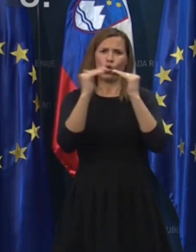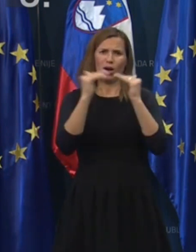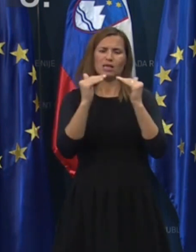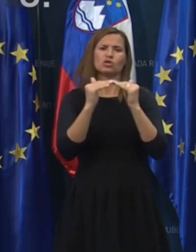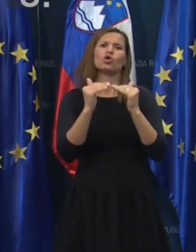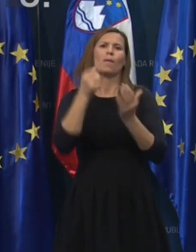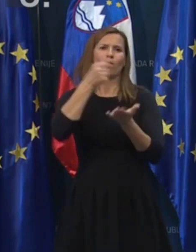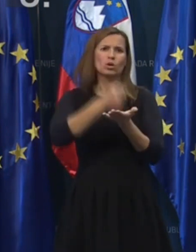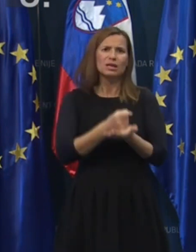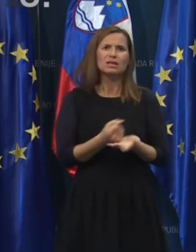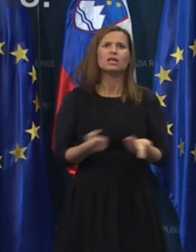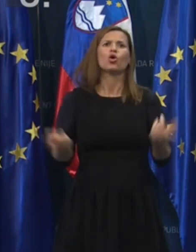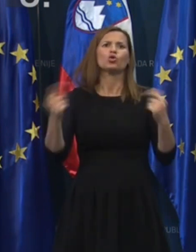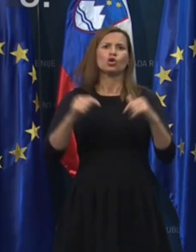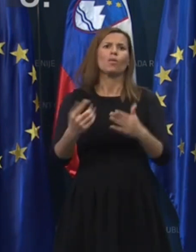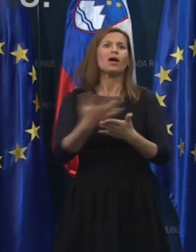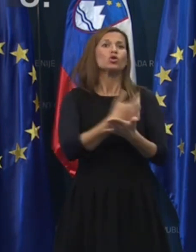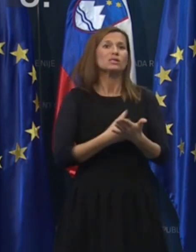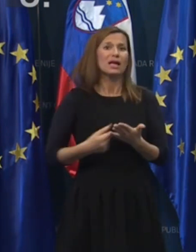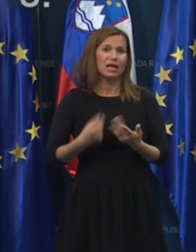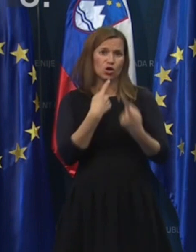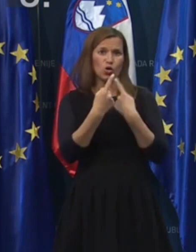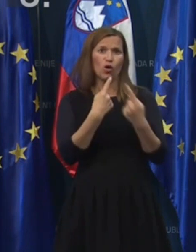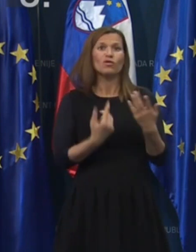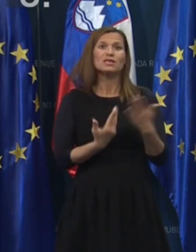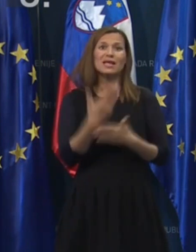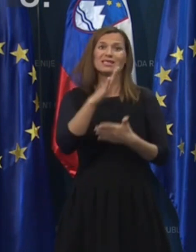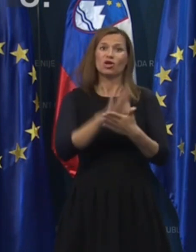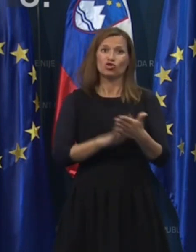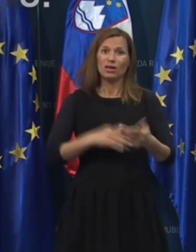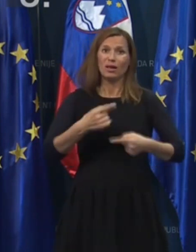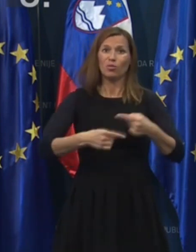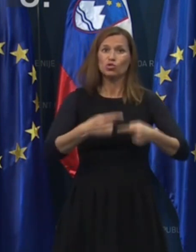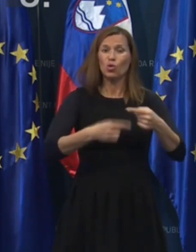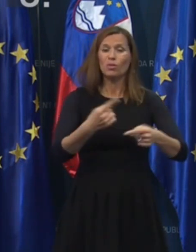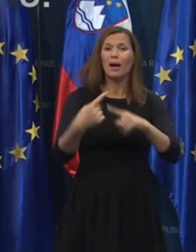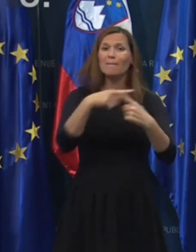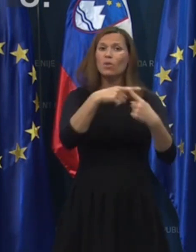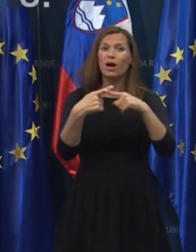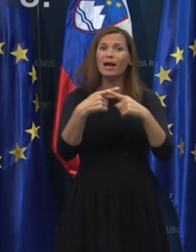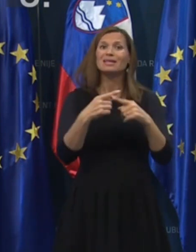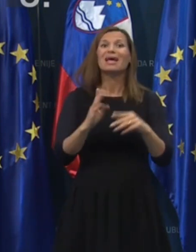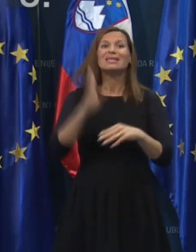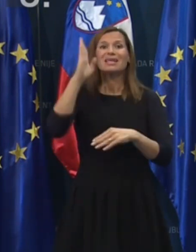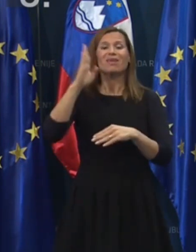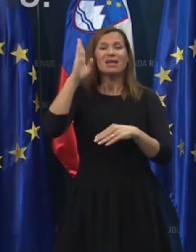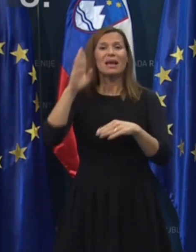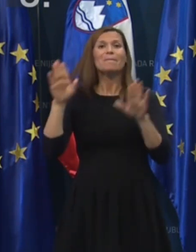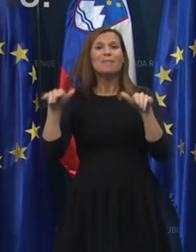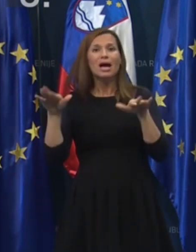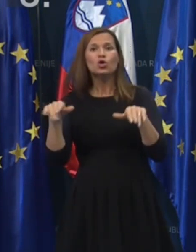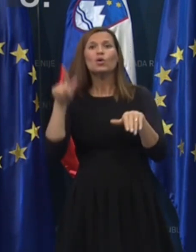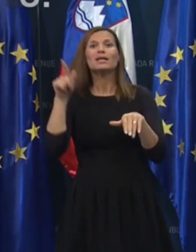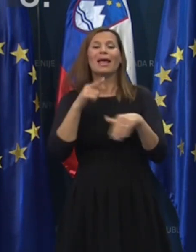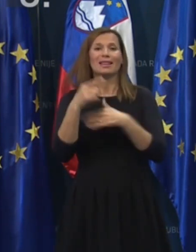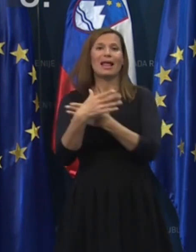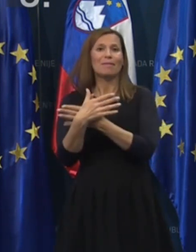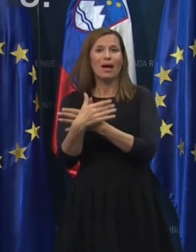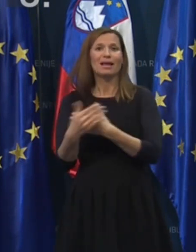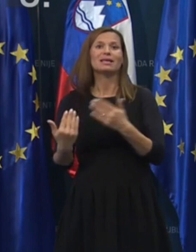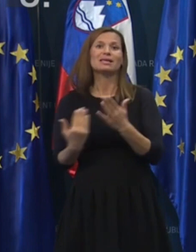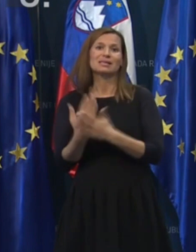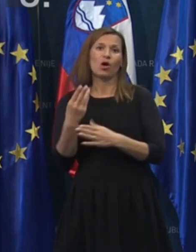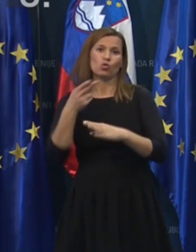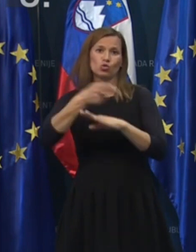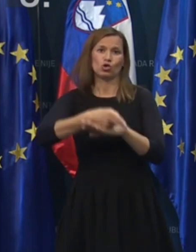potrdili oziroma dosegli dogovor za začetek postopka pogajanj Severne Makedonije in Albanije za